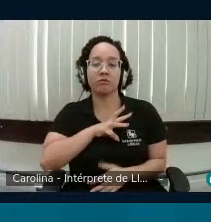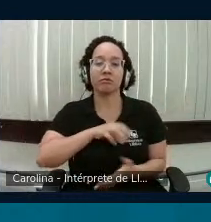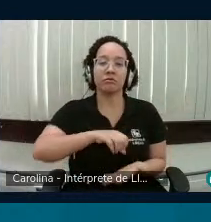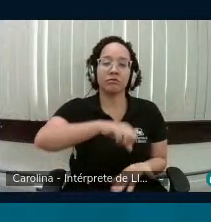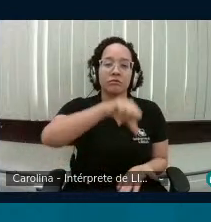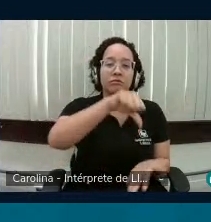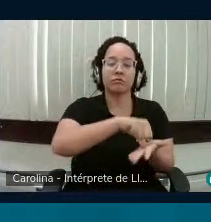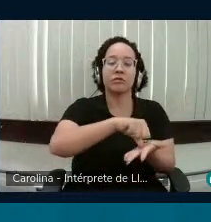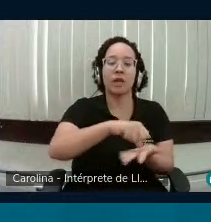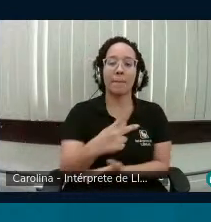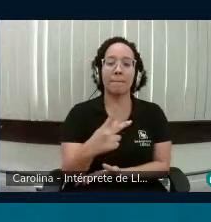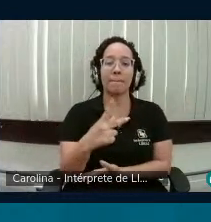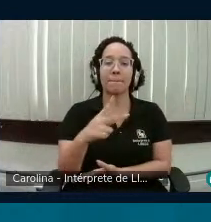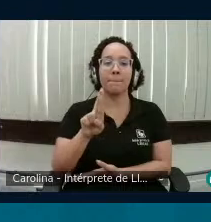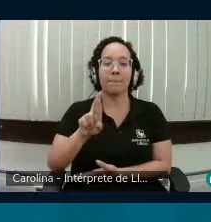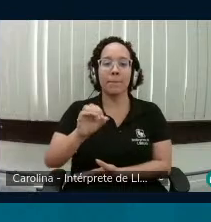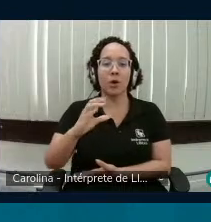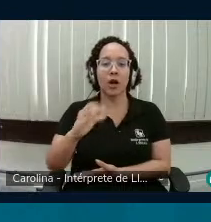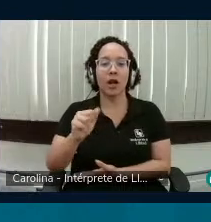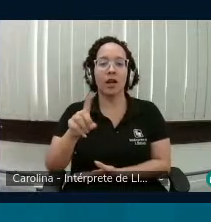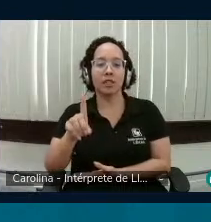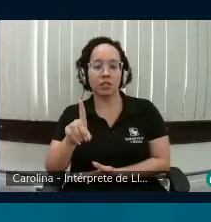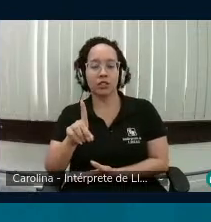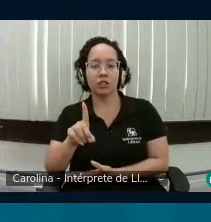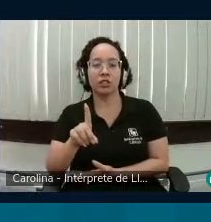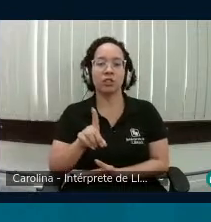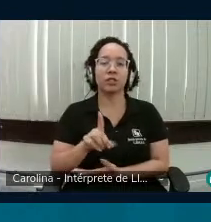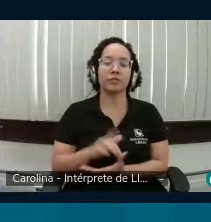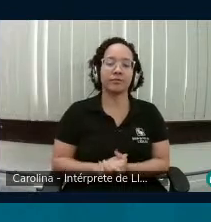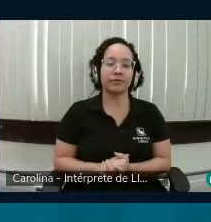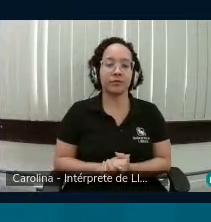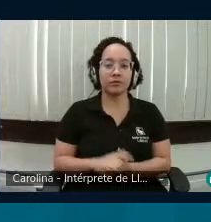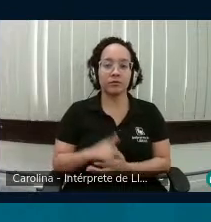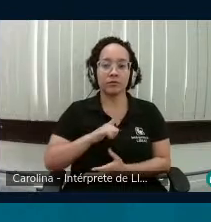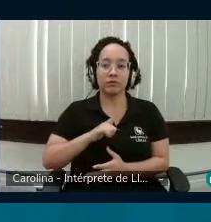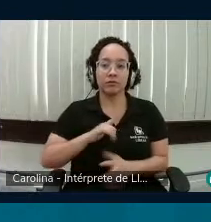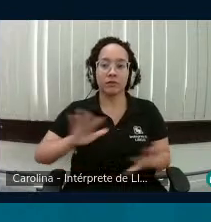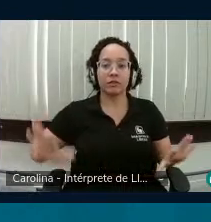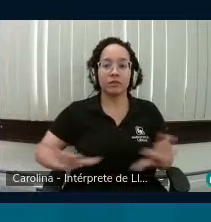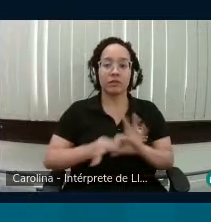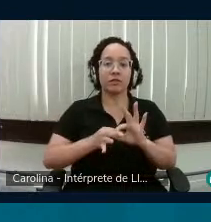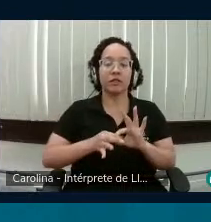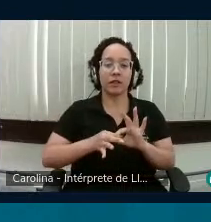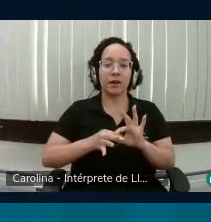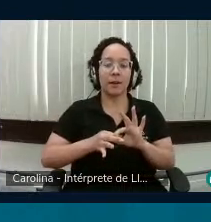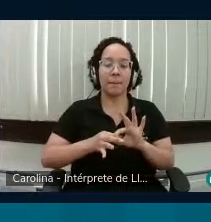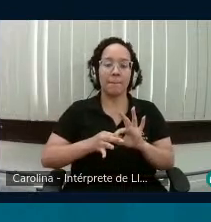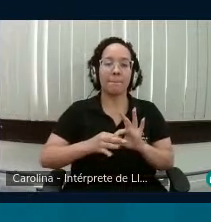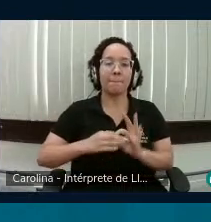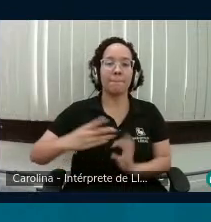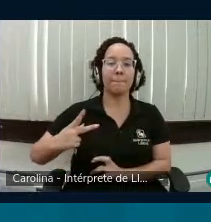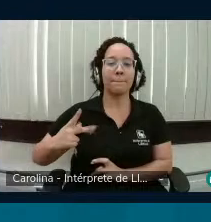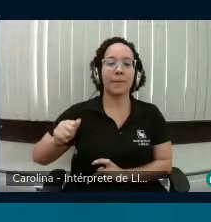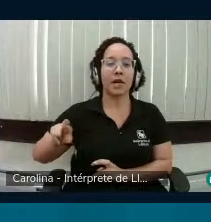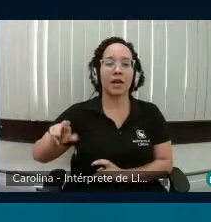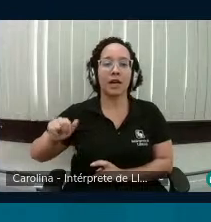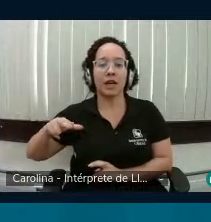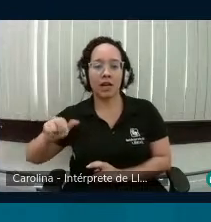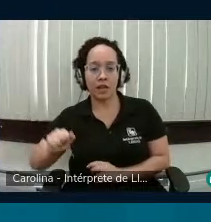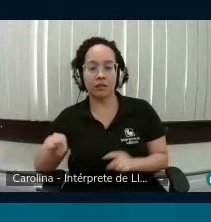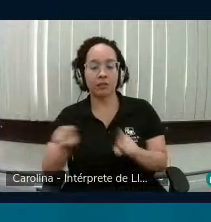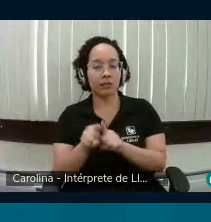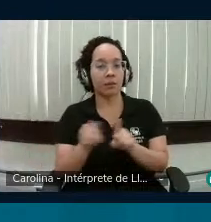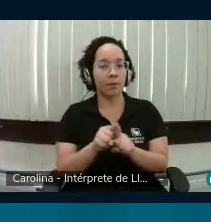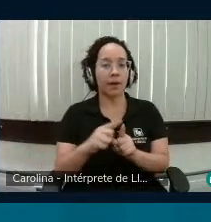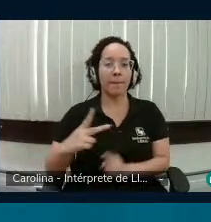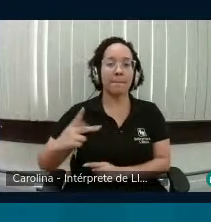PROCAD Amazônia, realizada por meio da parceria entre a Universidade Federal do Pará, a Universidade Federal do Paraná e a